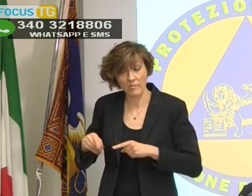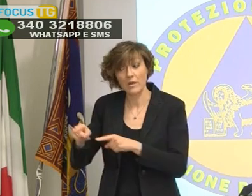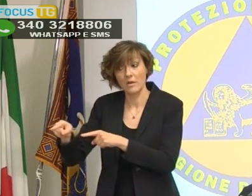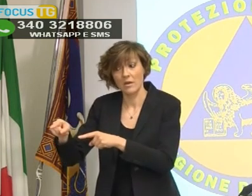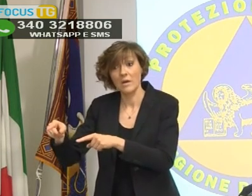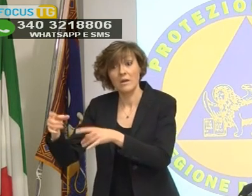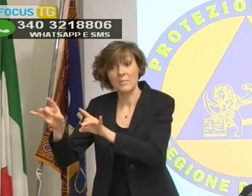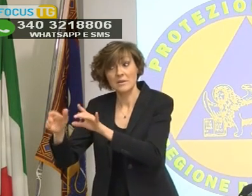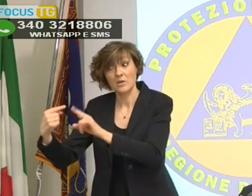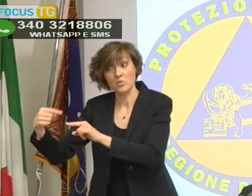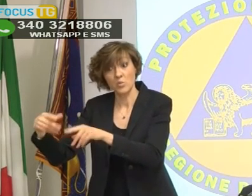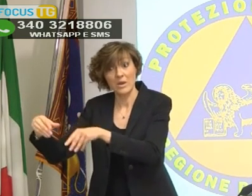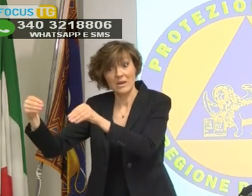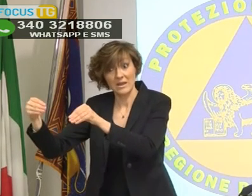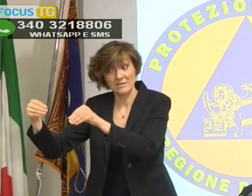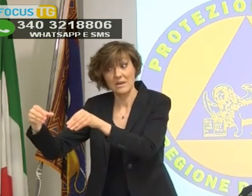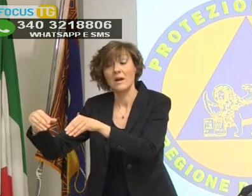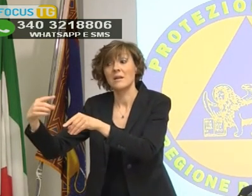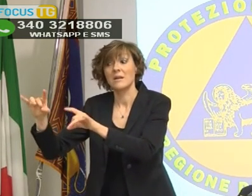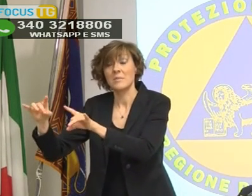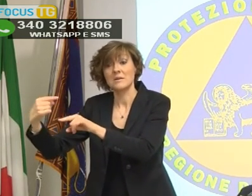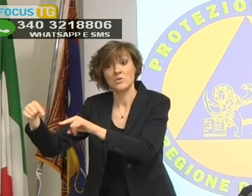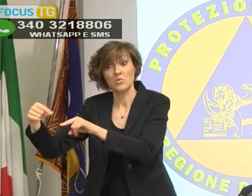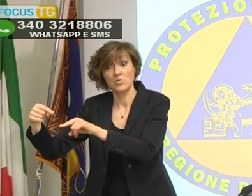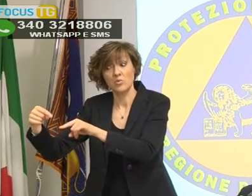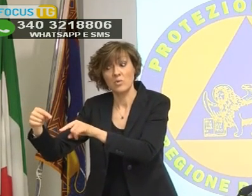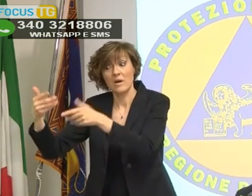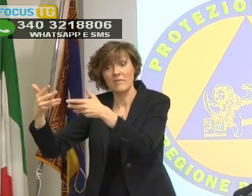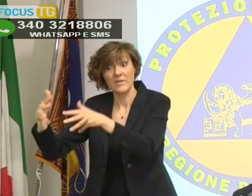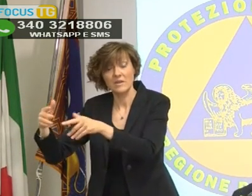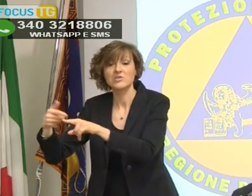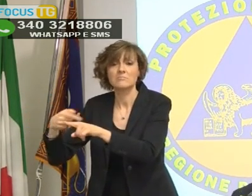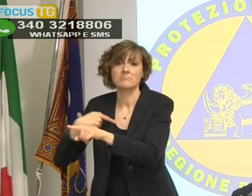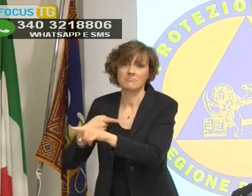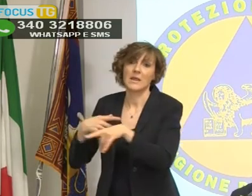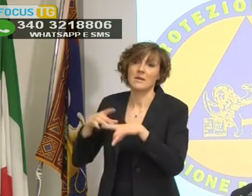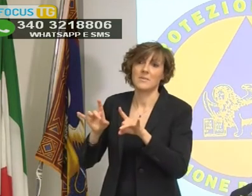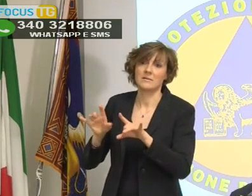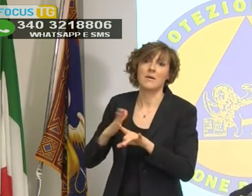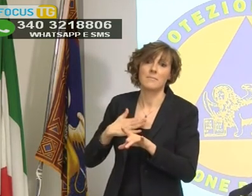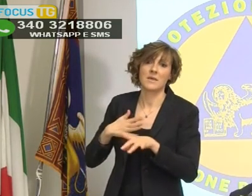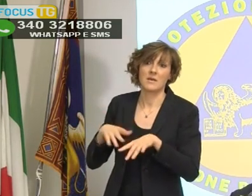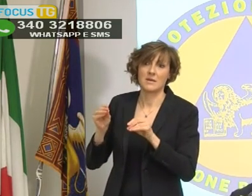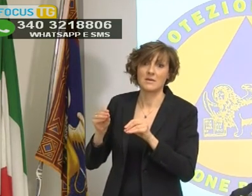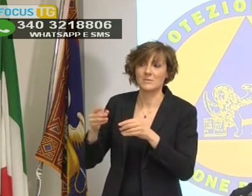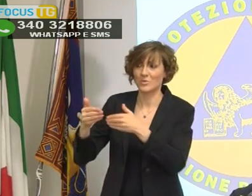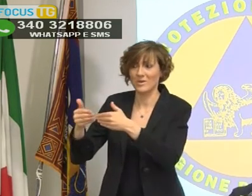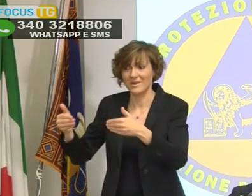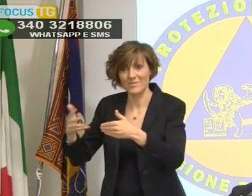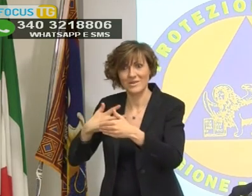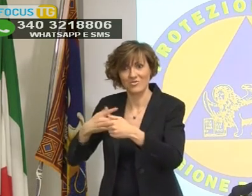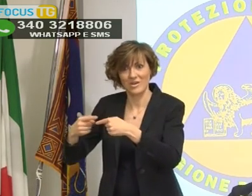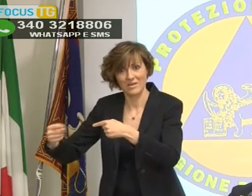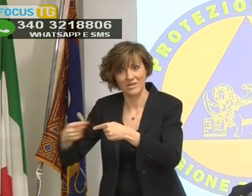Ecco, nel rispetto delle idee di tutti, però è difficile anche dare informazioni ai cittadini quando trovi comunque che c'è una corrente